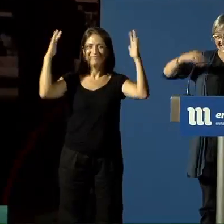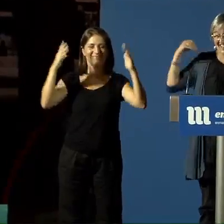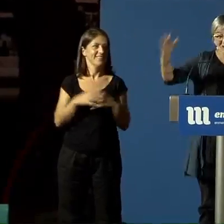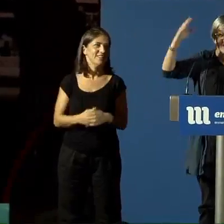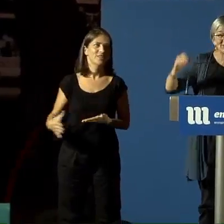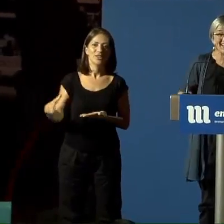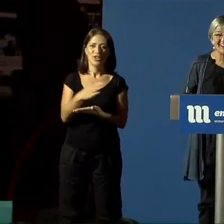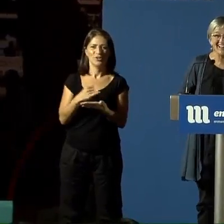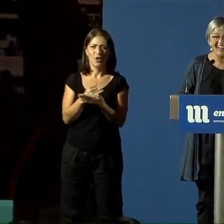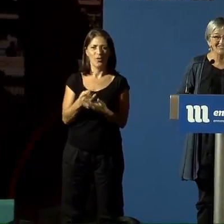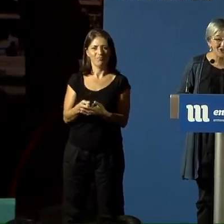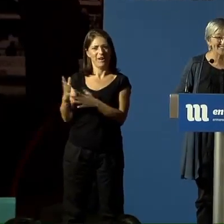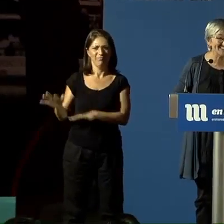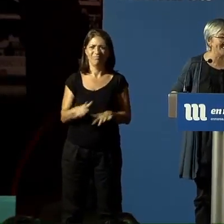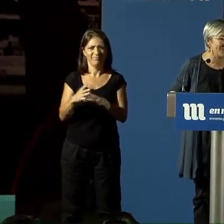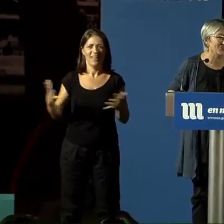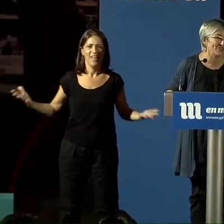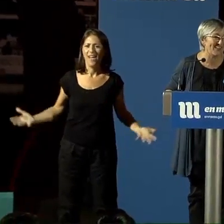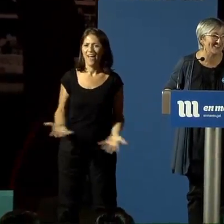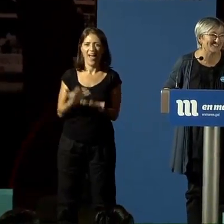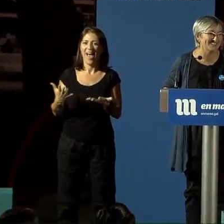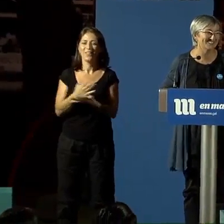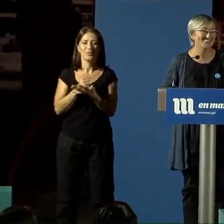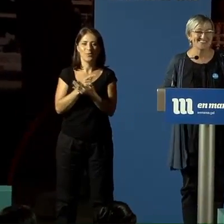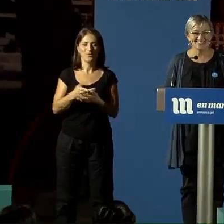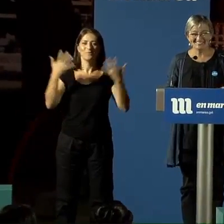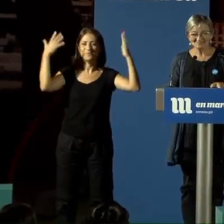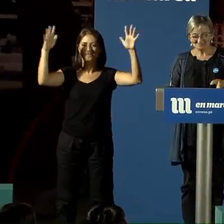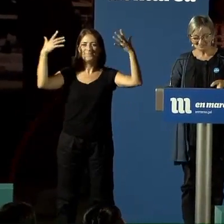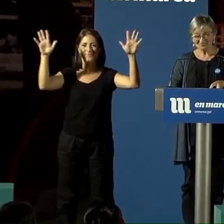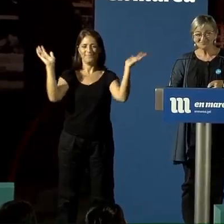Todas, e a convencer a toda a xente que coñezades.